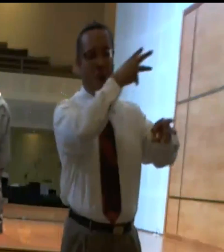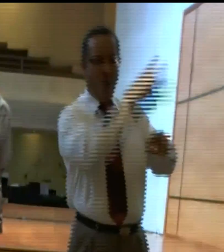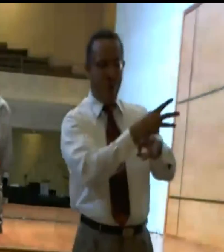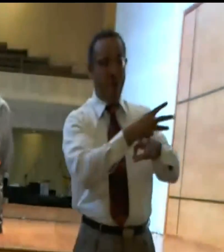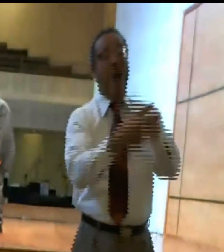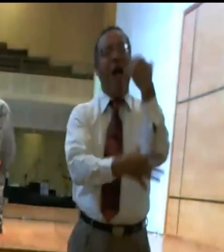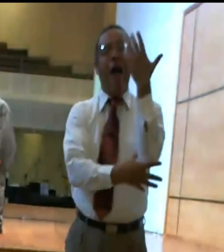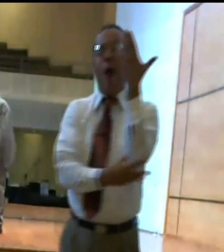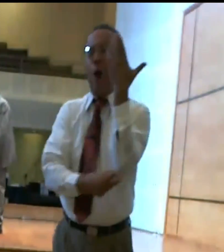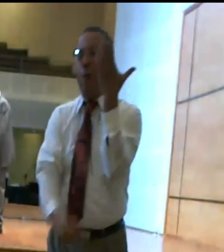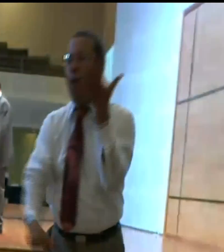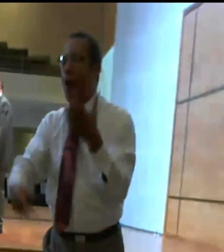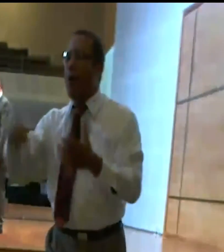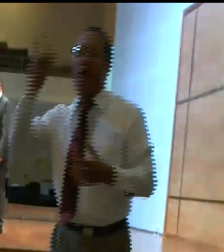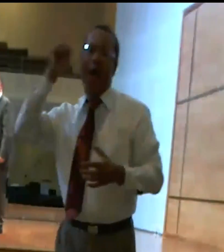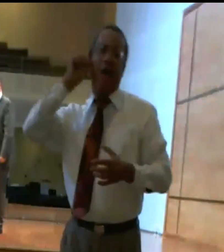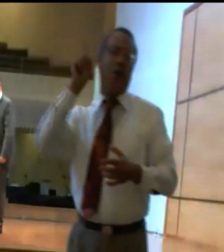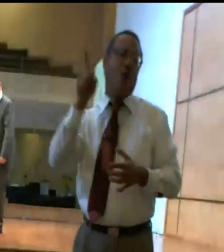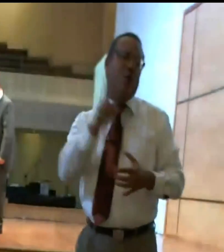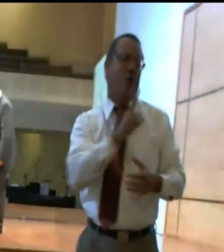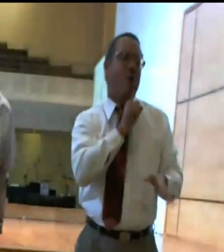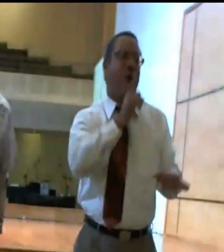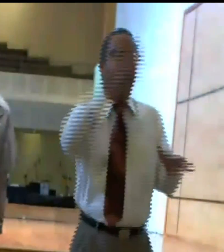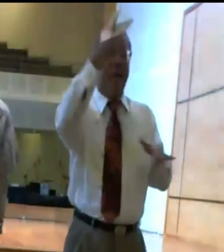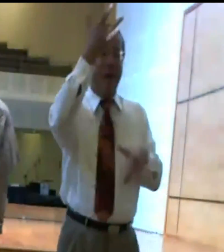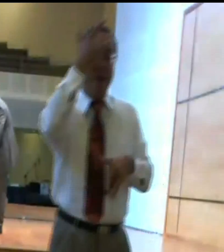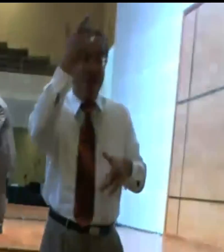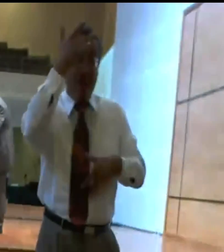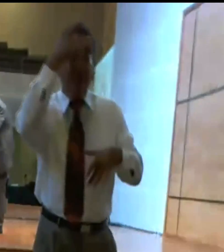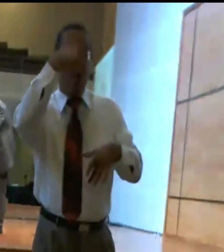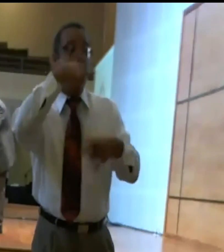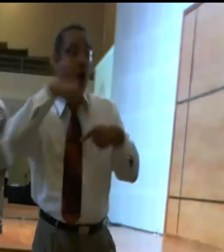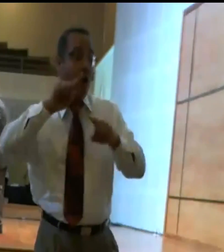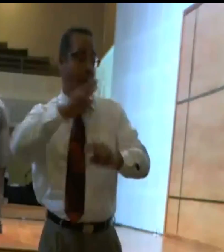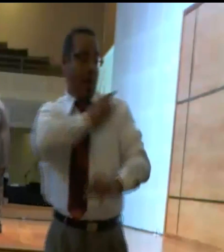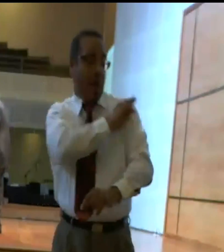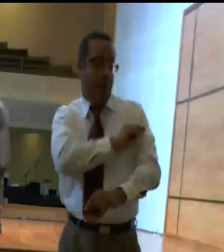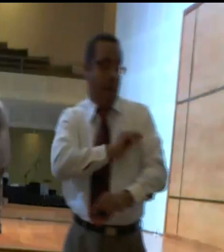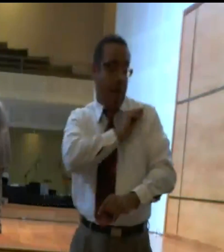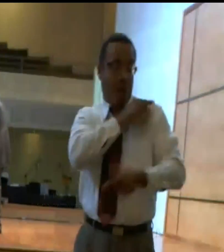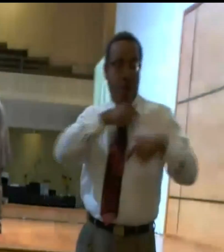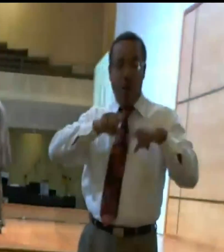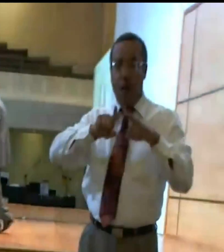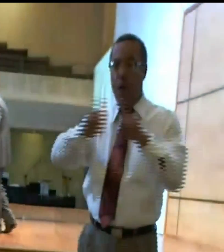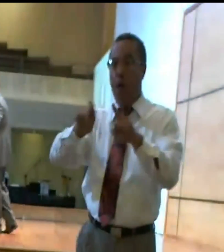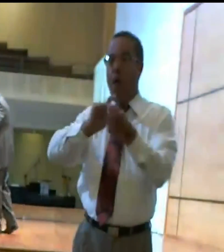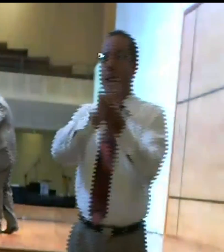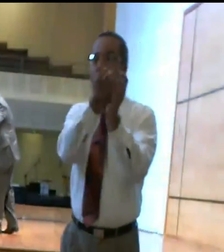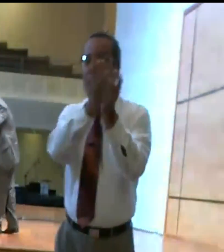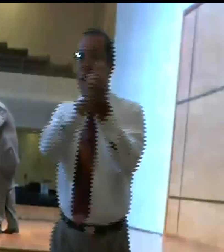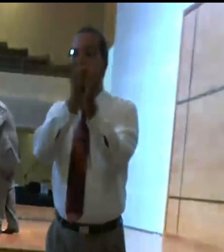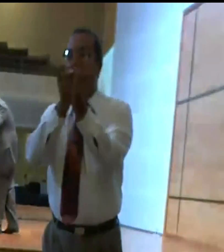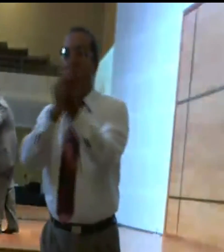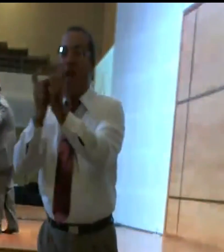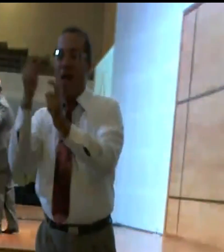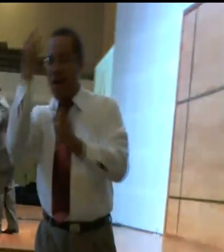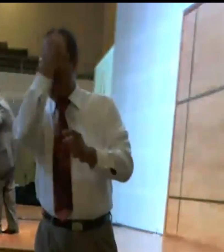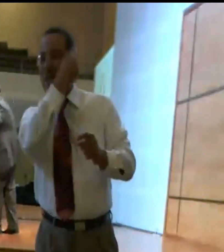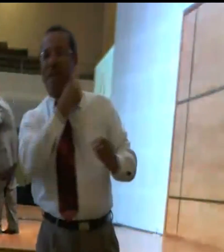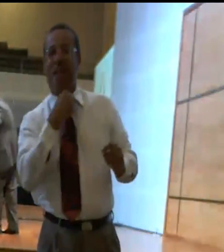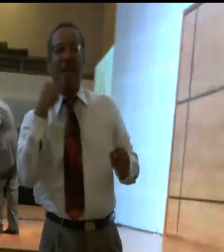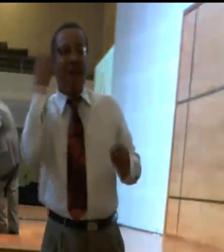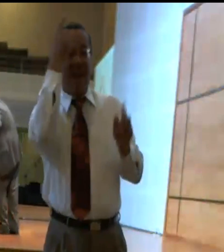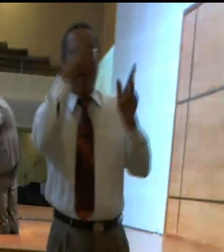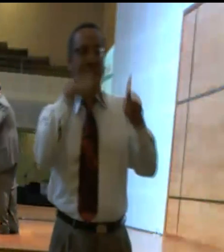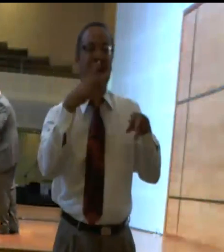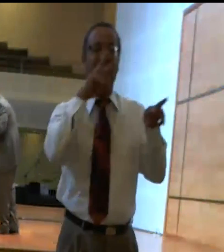un territorio en el que trabajaban misioneros, teníamos que reconocer que algo había cambiado en los rostros de las